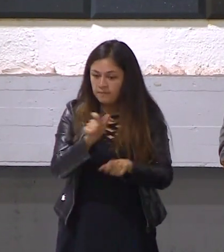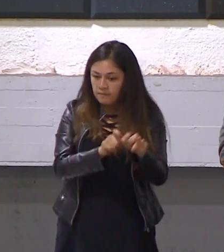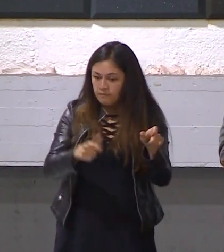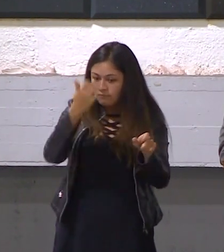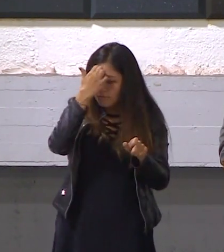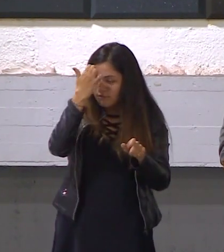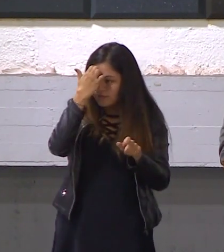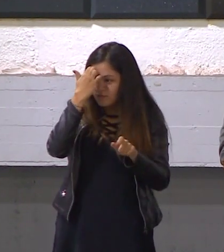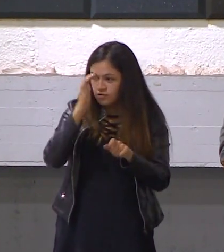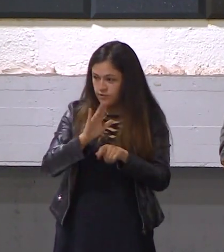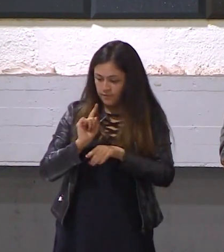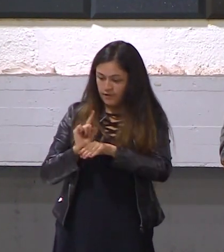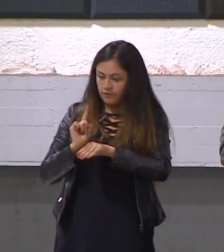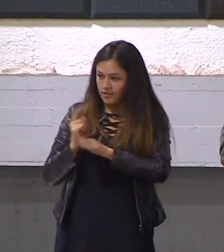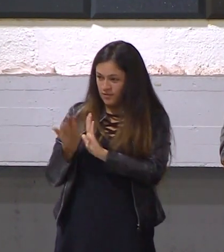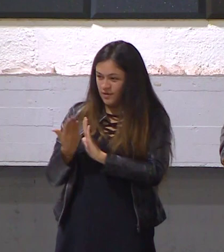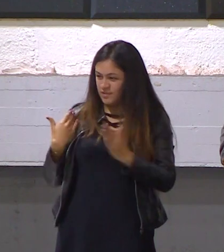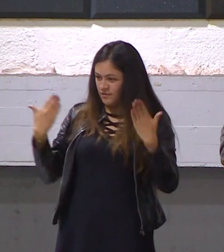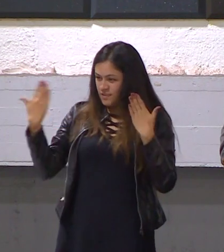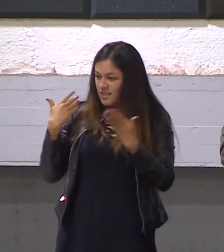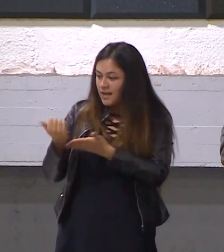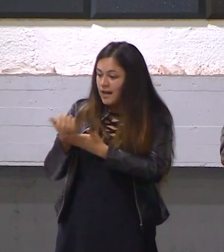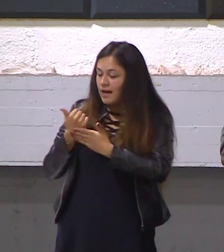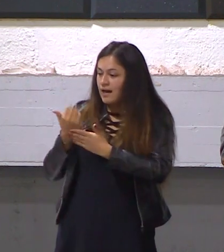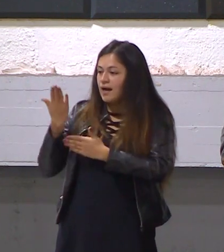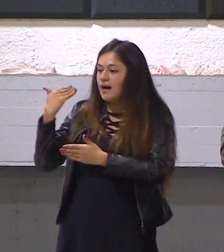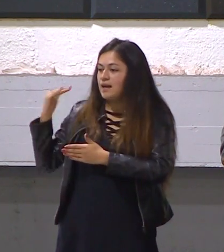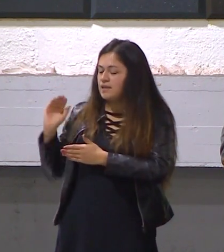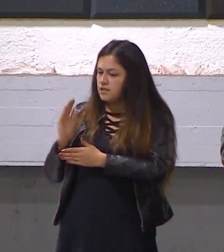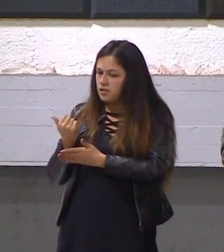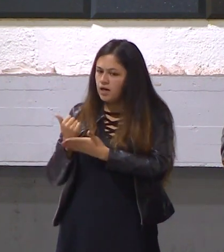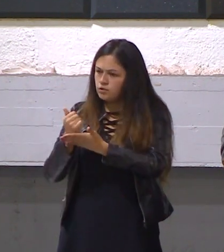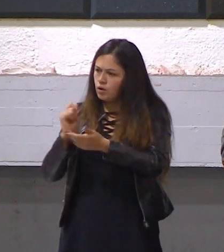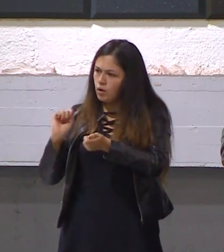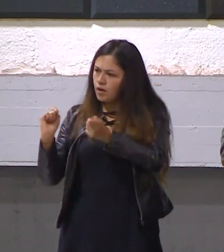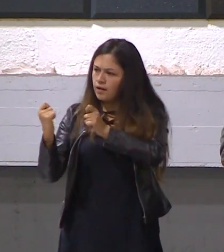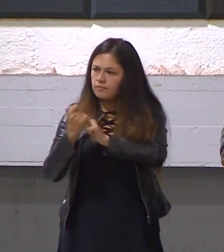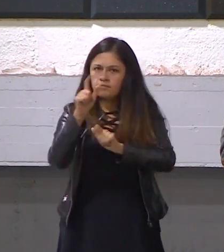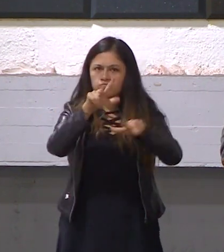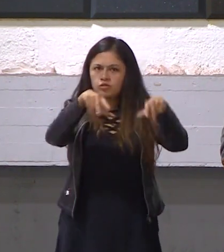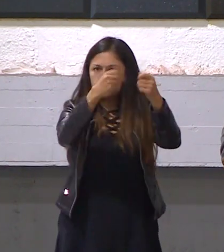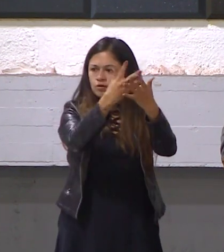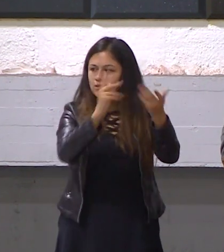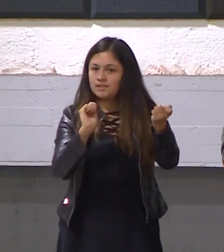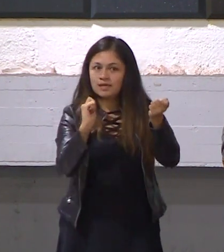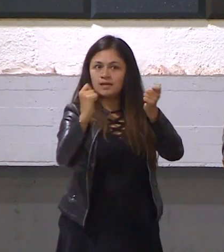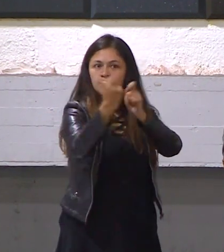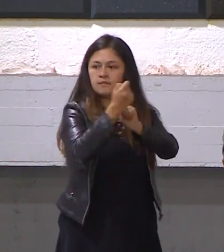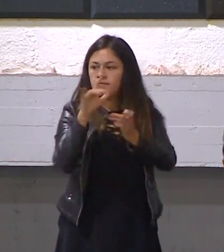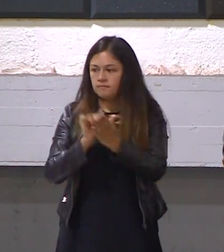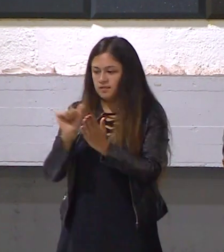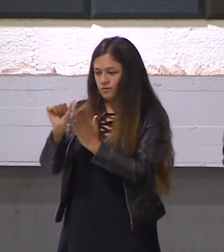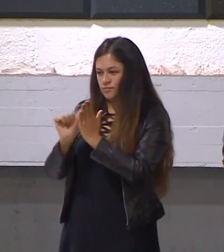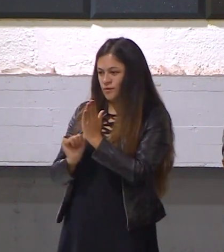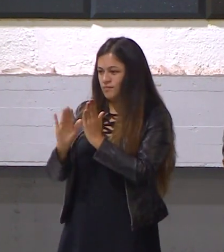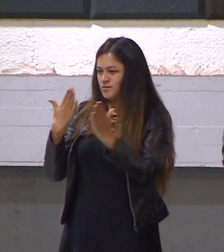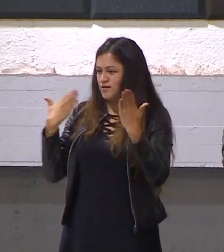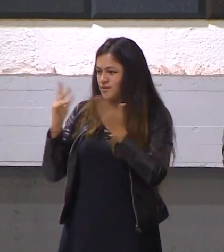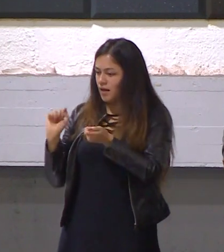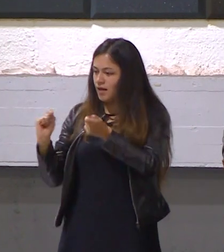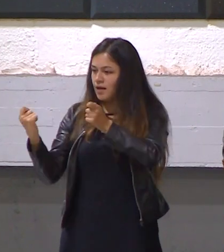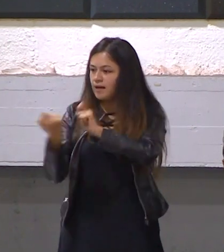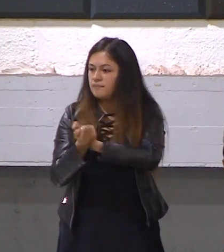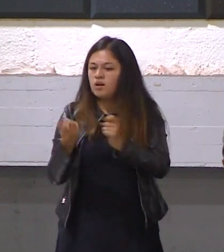creación se ha reestructurado de acuerdo con la evolución de los campos de investigación y las necesidades